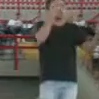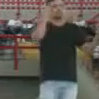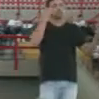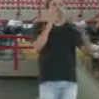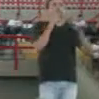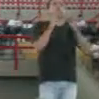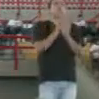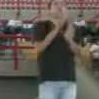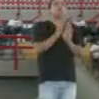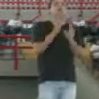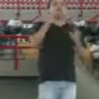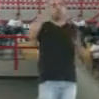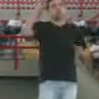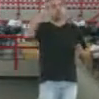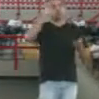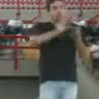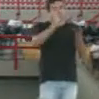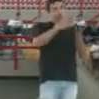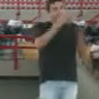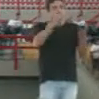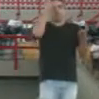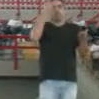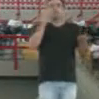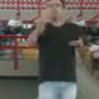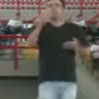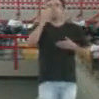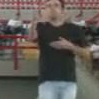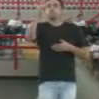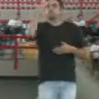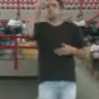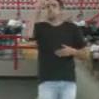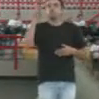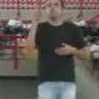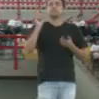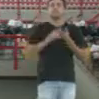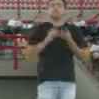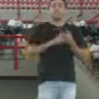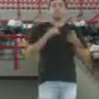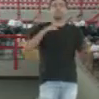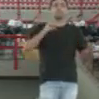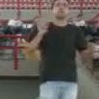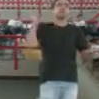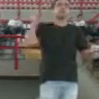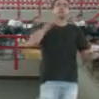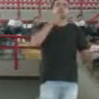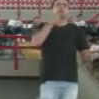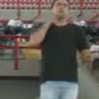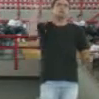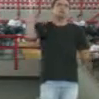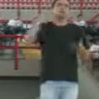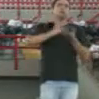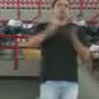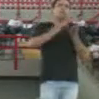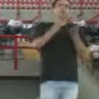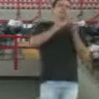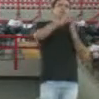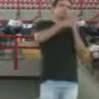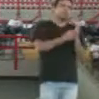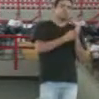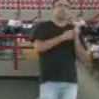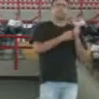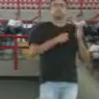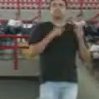Cultura livresca é quando você está falando com a pessoa e a pessoa diz assim: olha, segundo fulano de tal, aí você pergunta